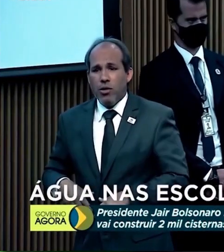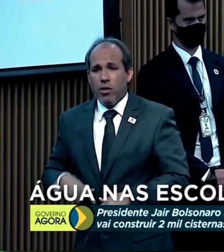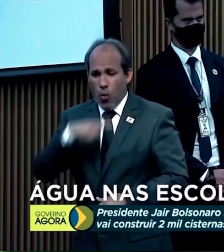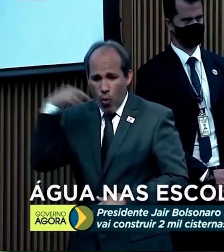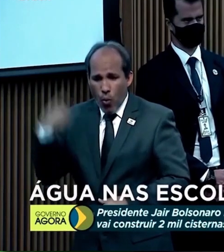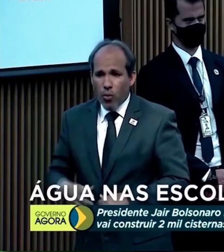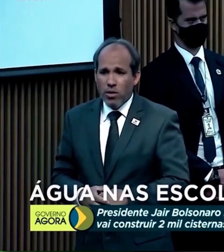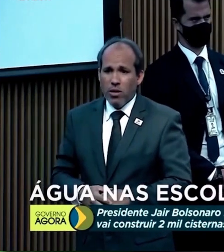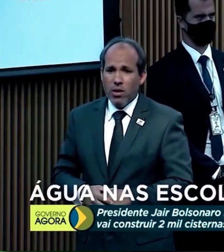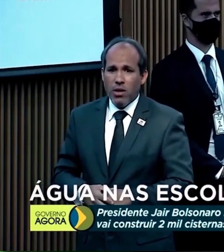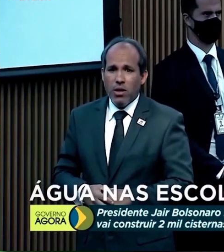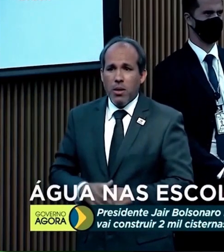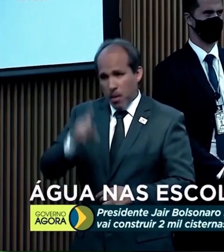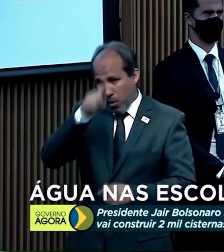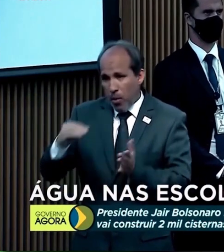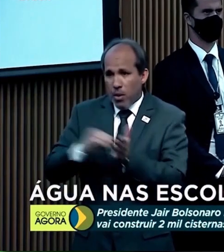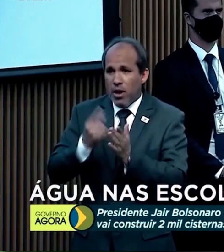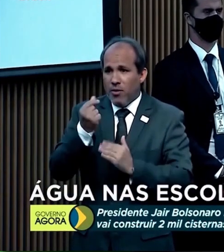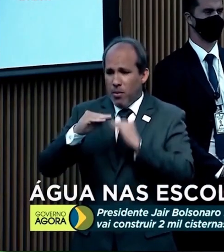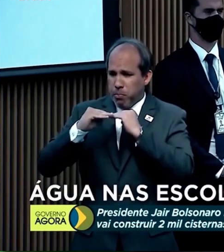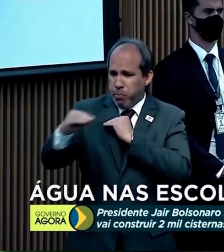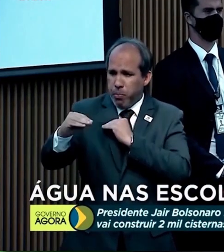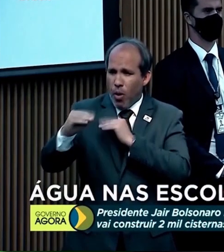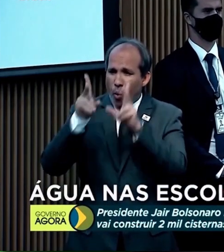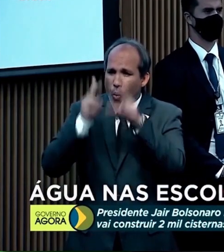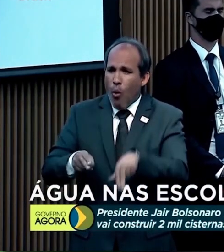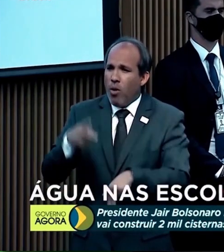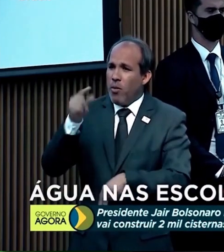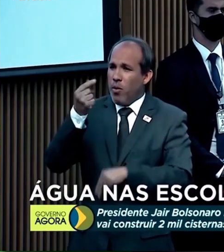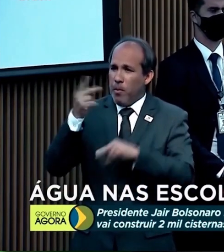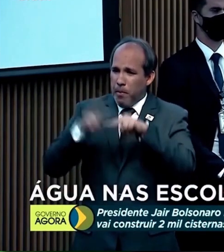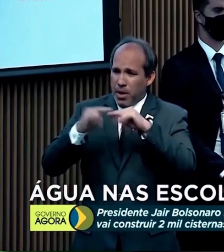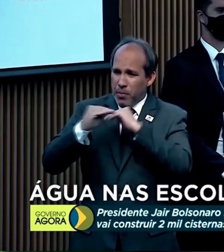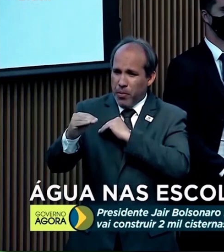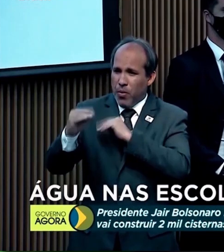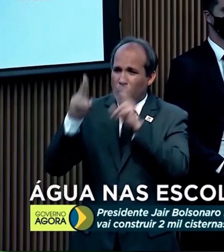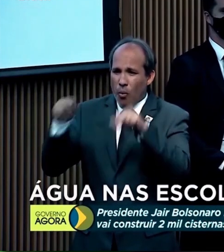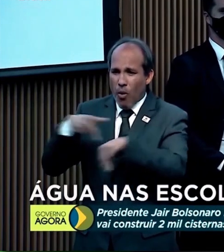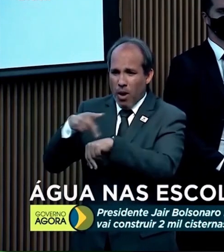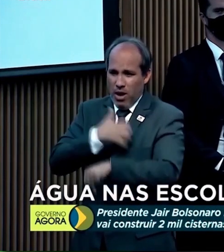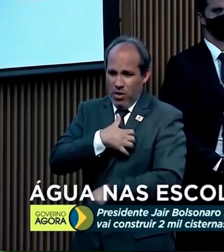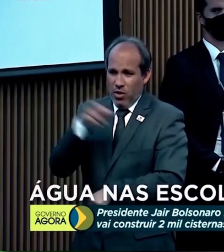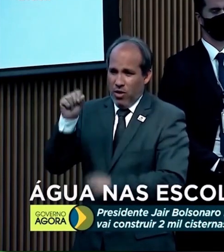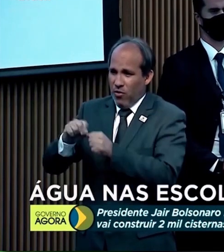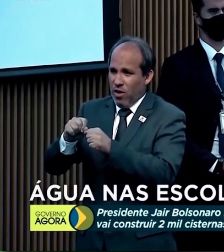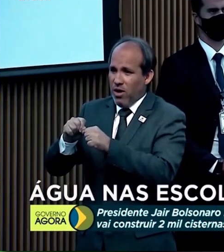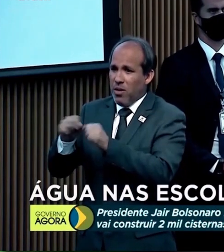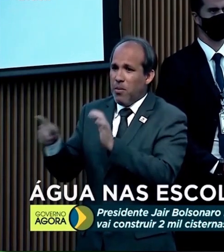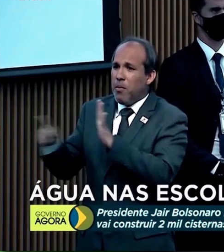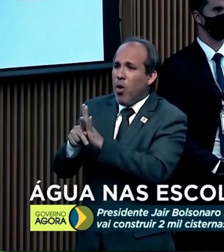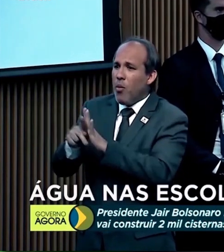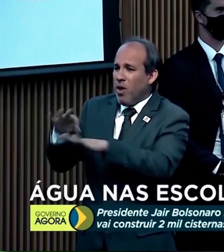e tabela de preços como a gente na fez com a carne é congelou por trinta